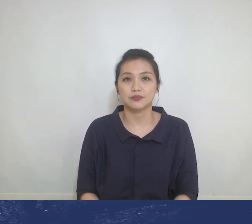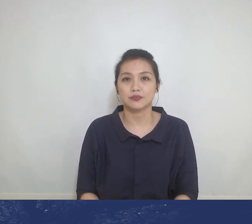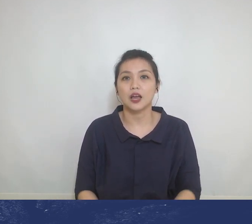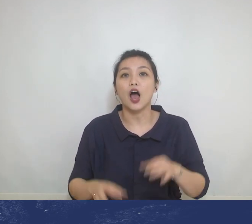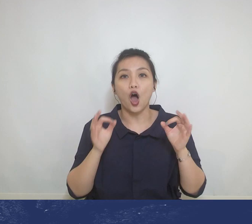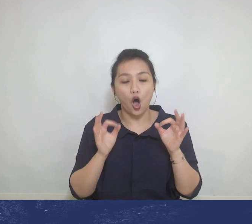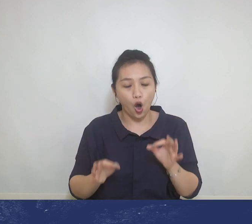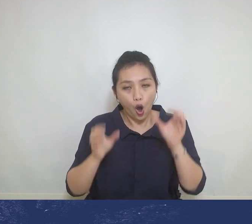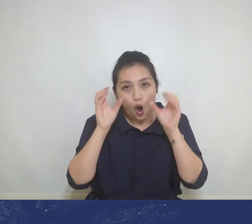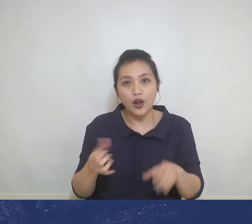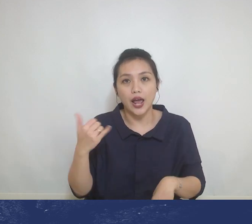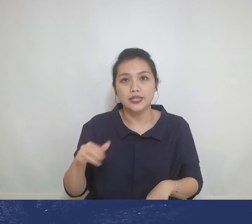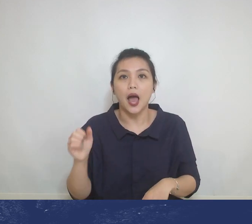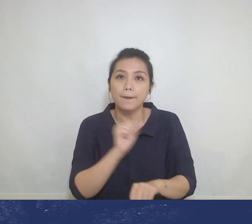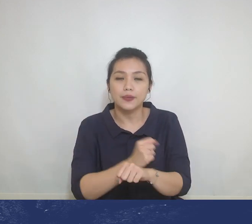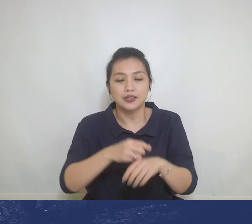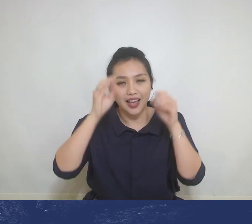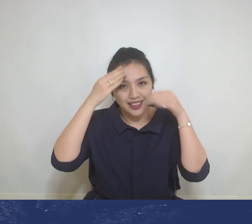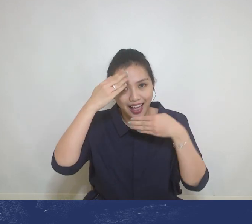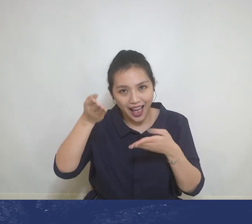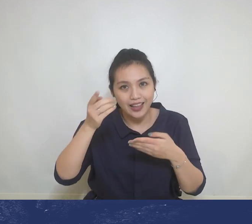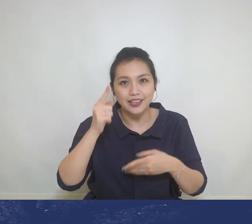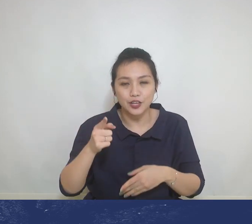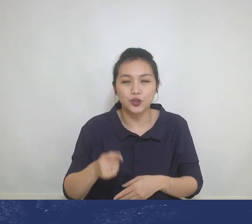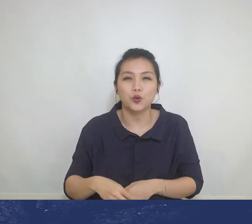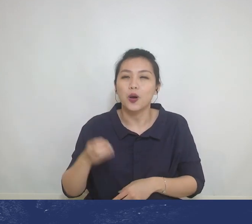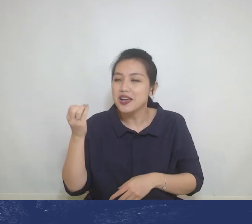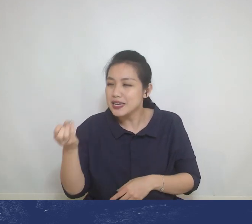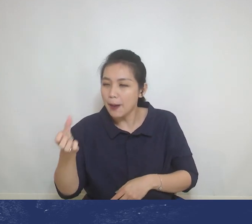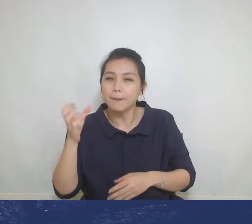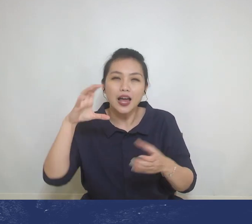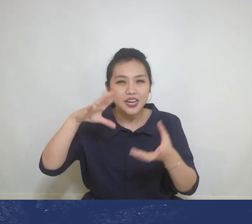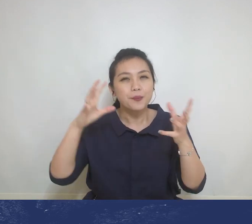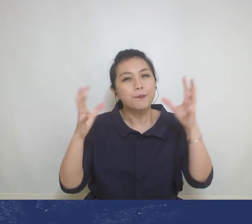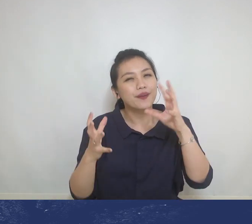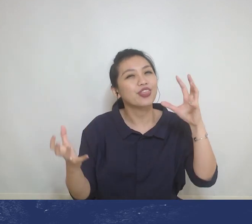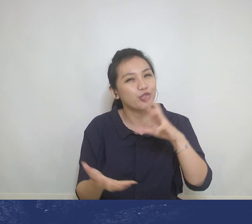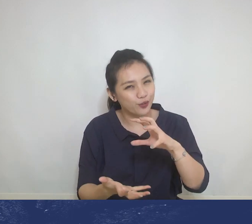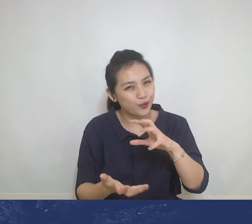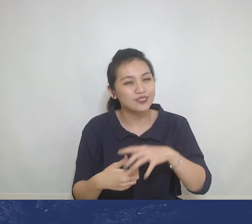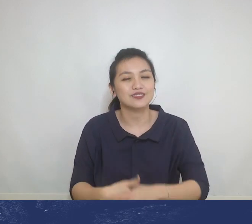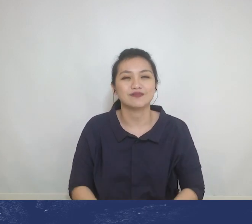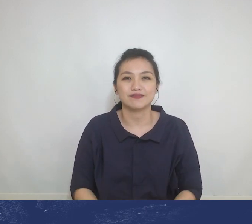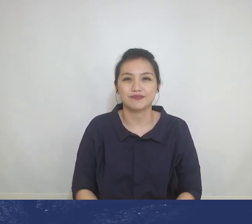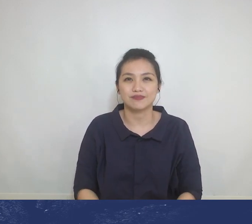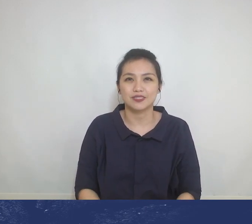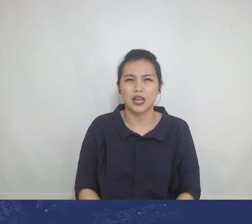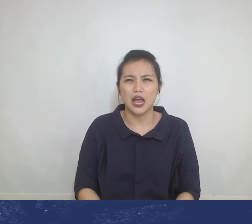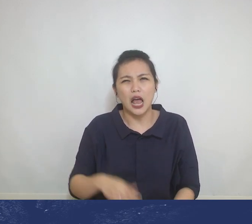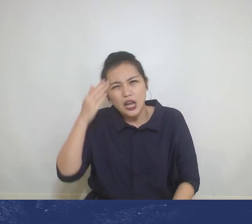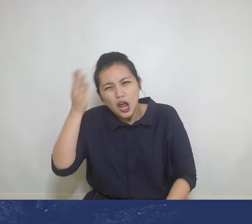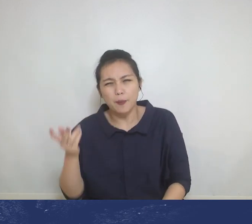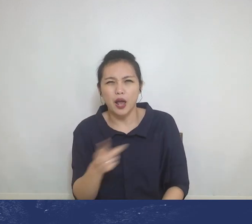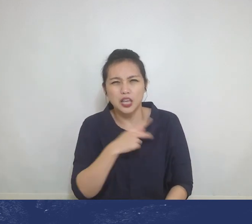Kenapa harus visi gini loh? Orang yang bisa taat kepada kehendak Tuhan, orang itu paling gampang dibentuk sama Tuhan. Anda tahu kenapa kita itu kadang-kadang